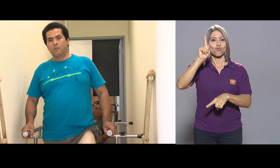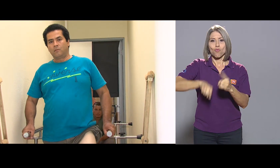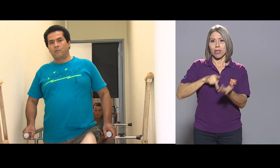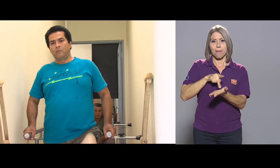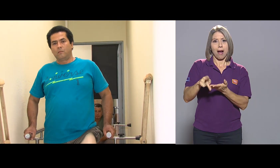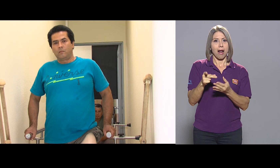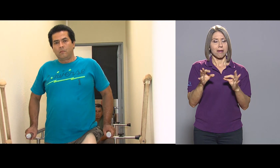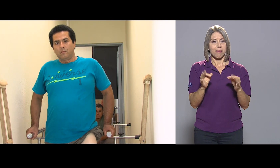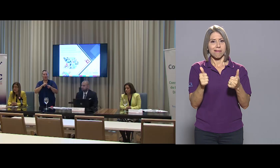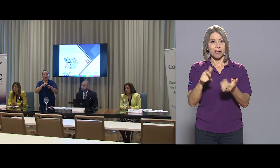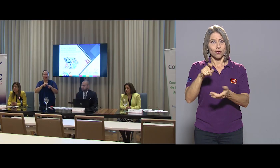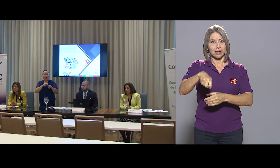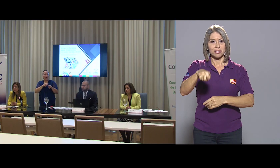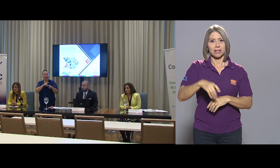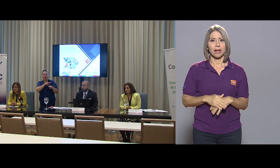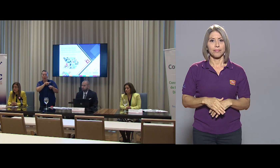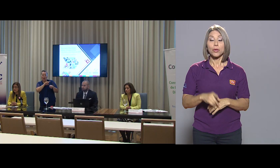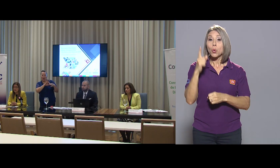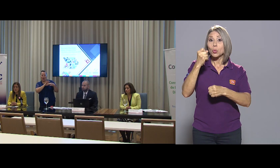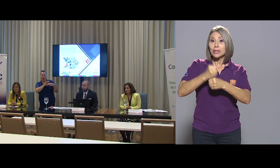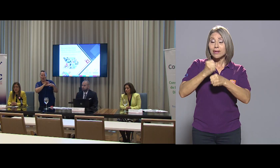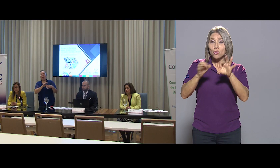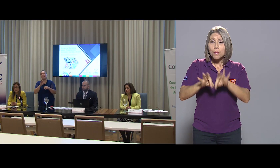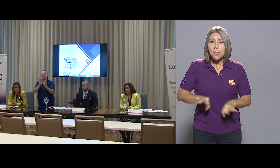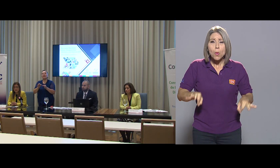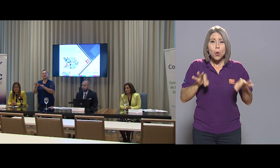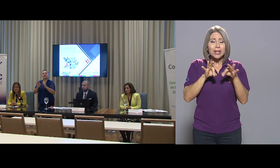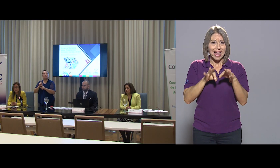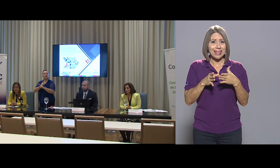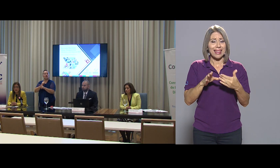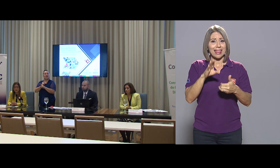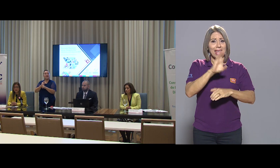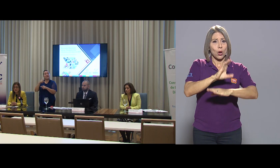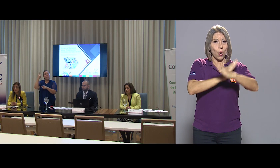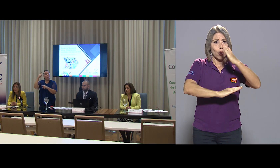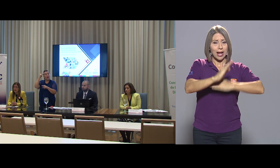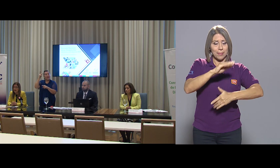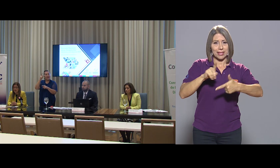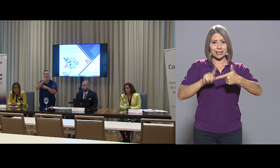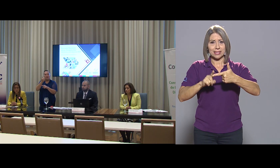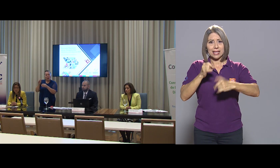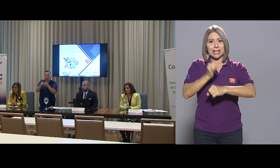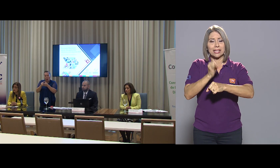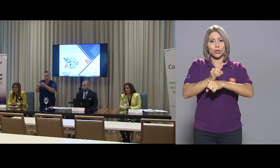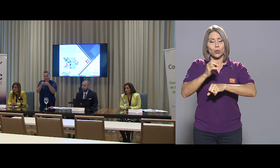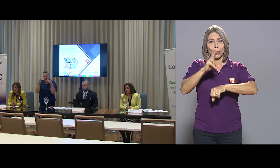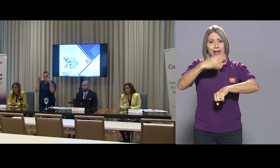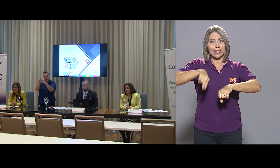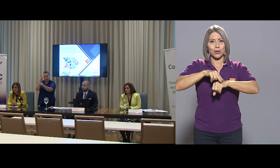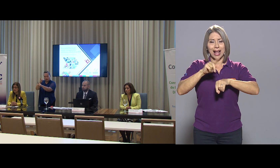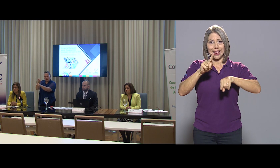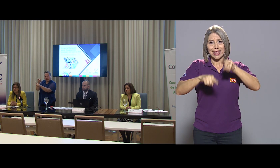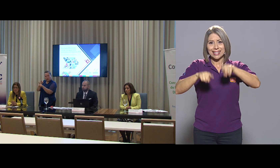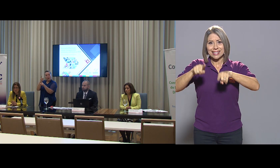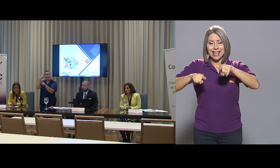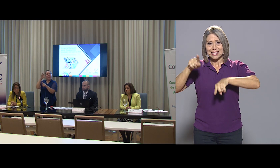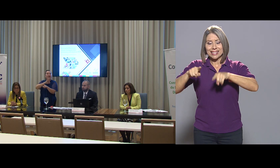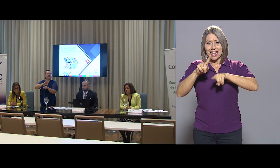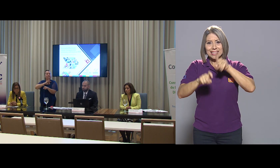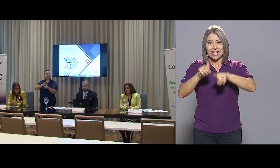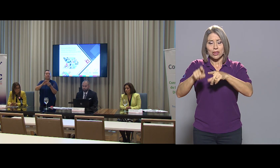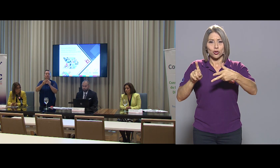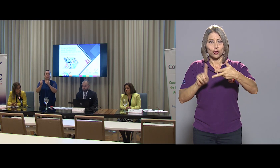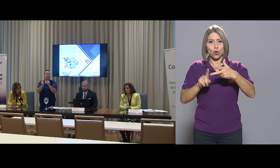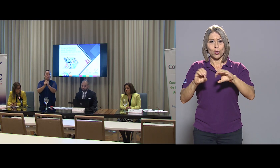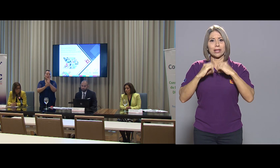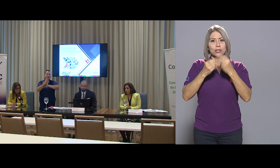lo que necesitan. Hubo un trabajo importante de coordinación entre el CONAPDIS, el Instituto Nacional de Estadística y Censos y organizaciones